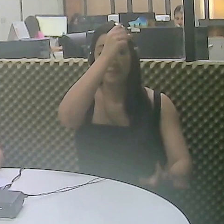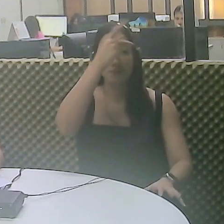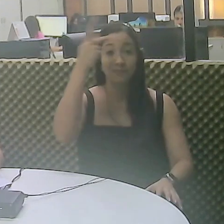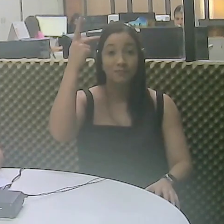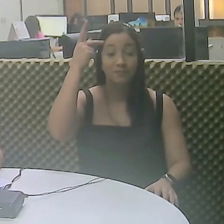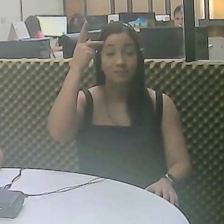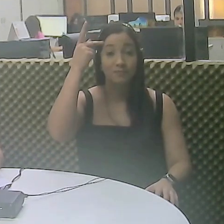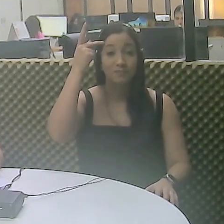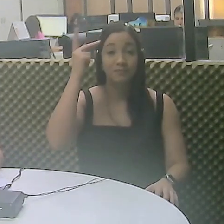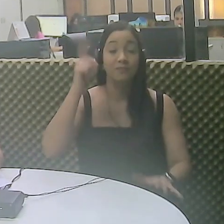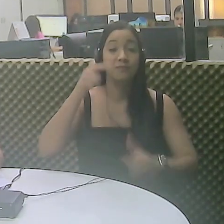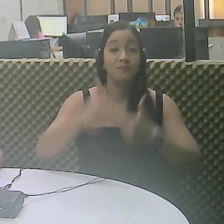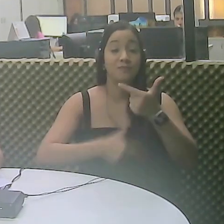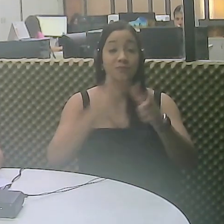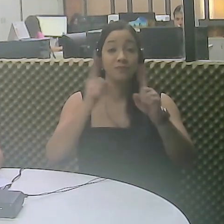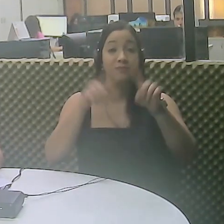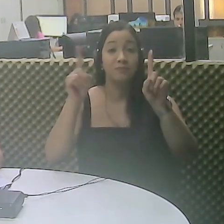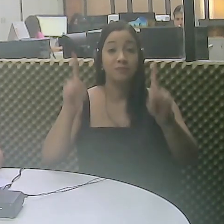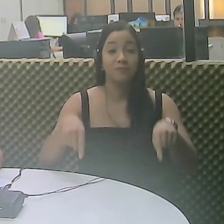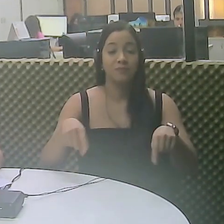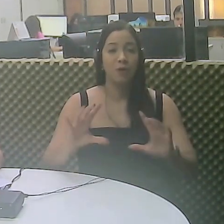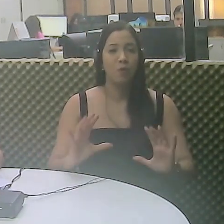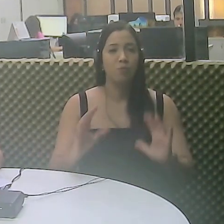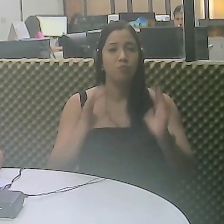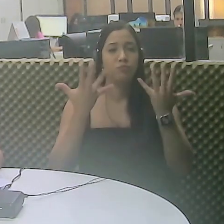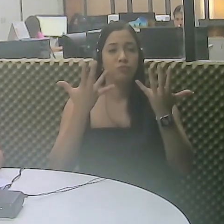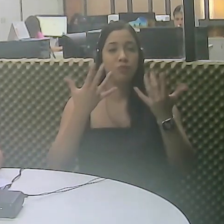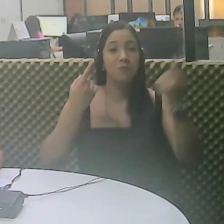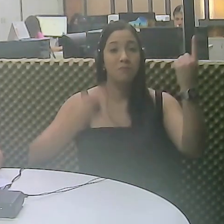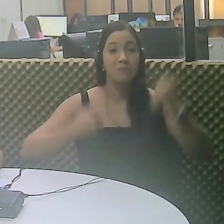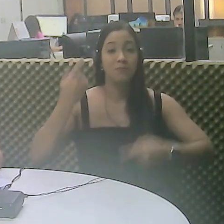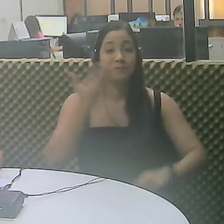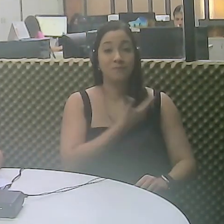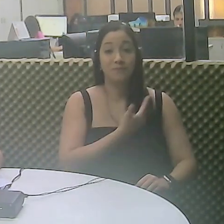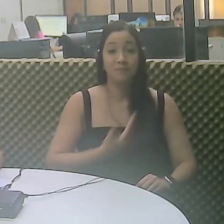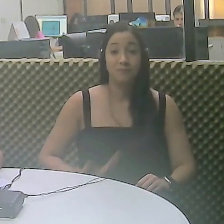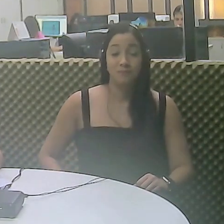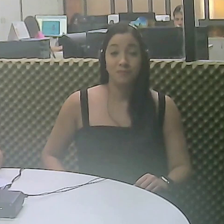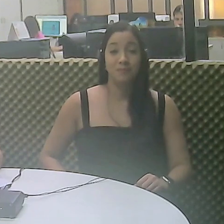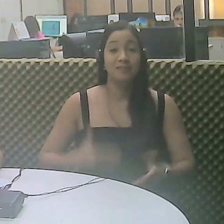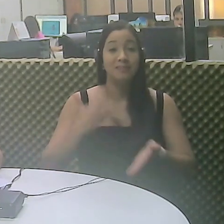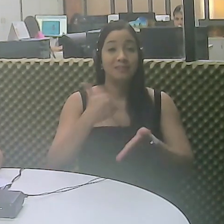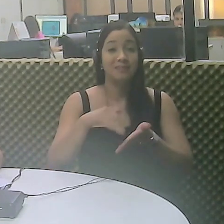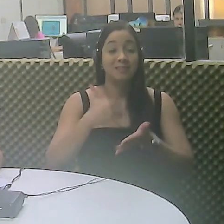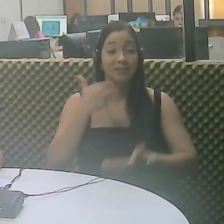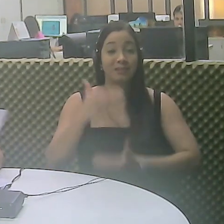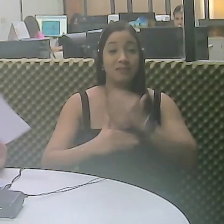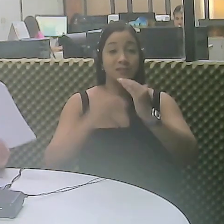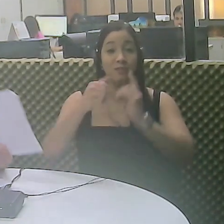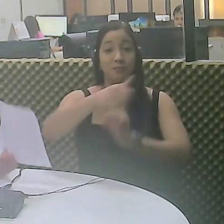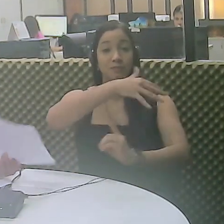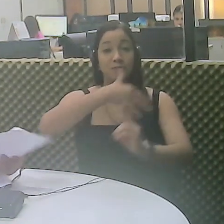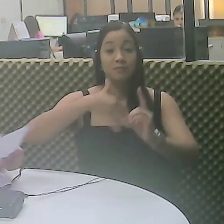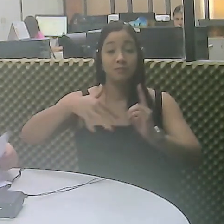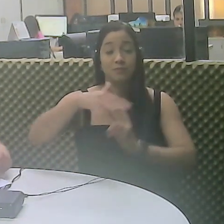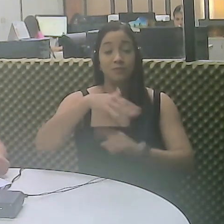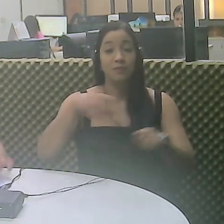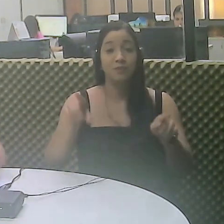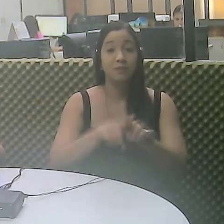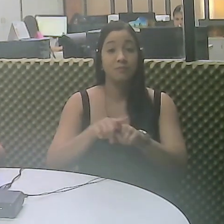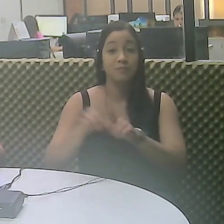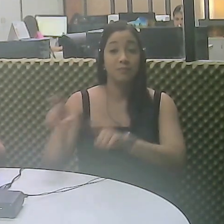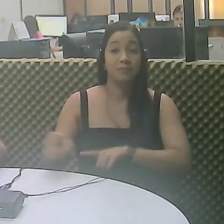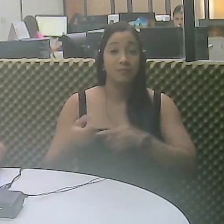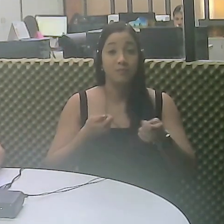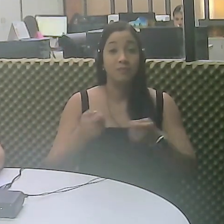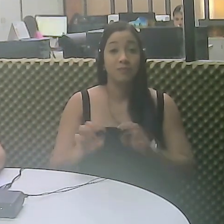pelo Cadastro do Trabalhador. O Mega Feirão é uma política pública realizada pelas Secretarias de Desenvolvimento Social e de